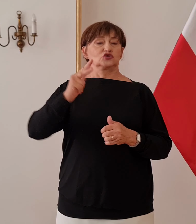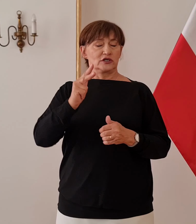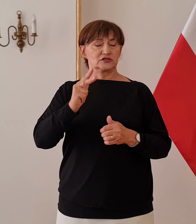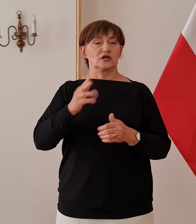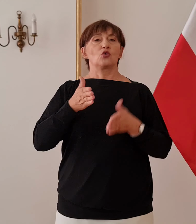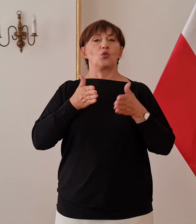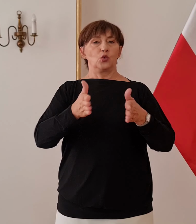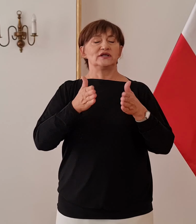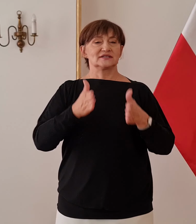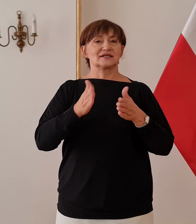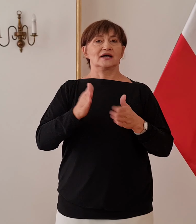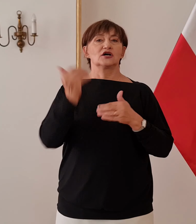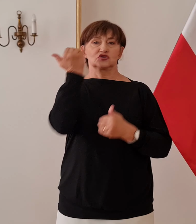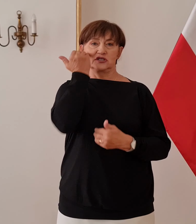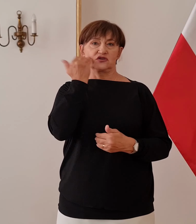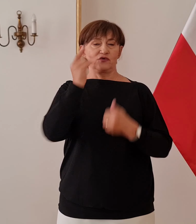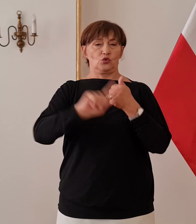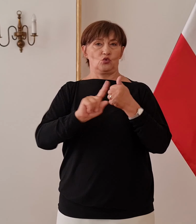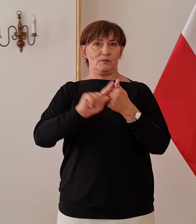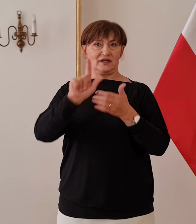przy ulicy Częstochowskiej 12.